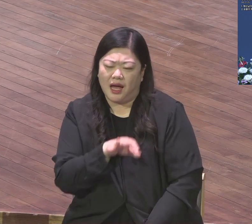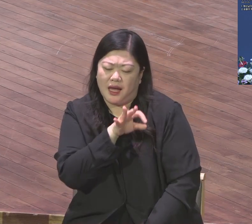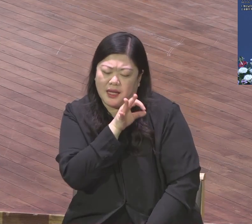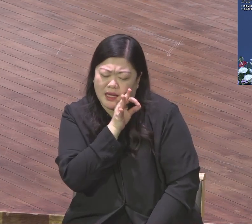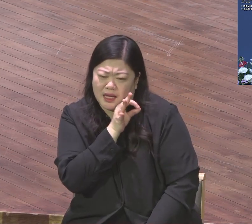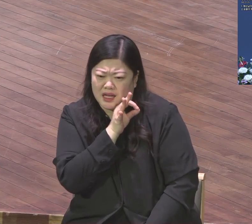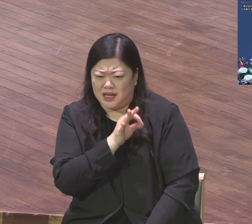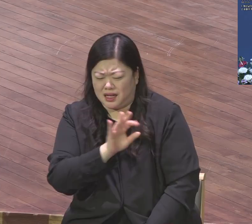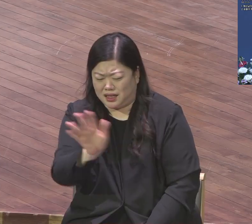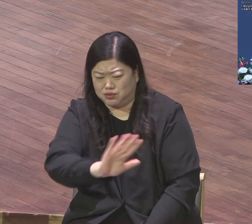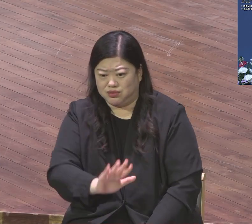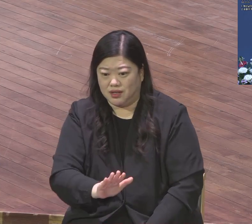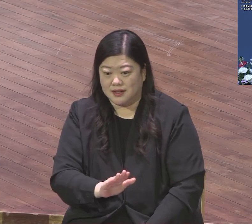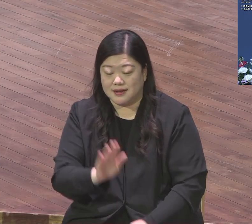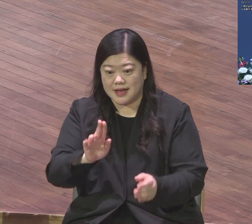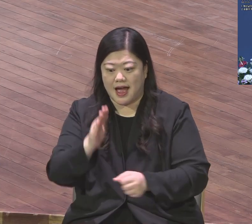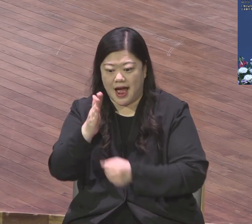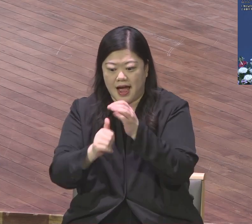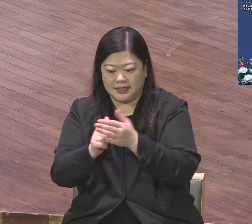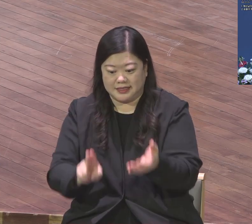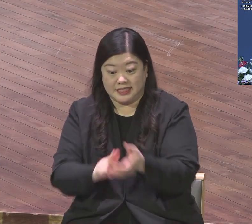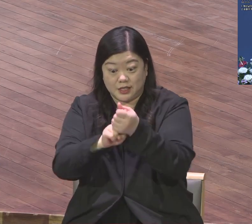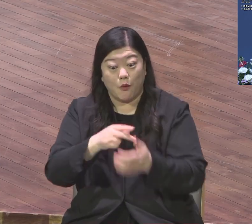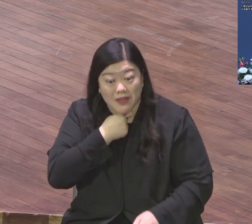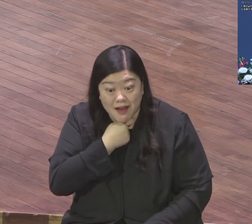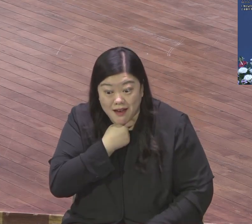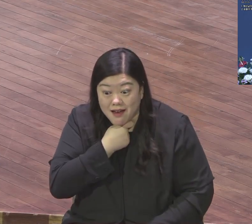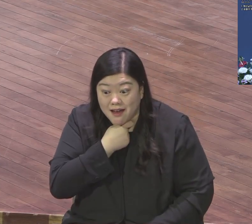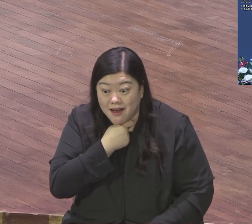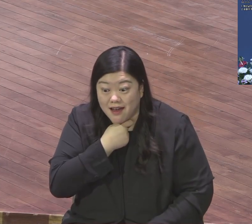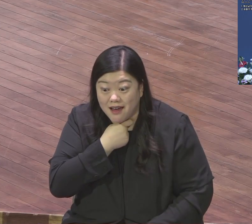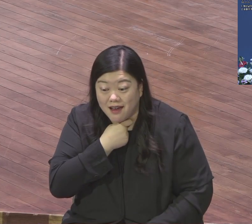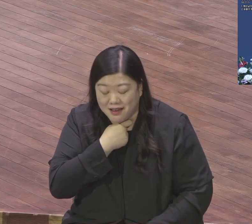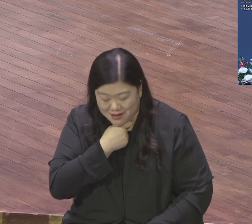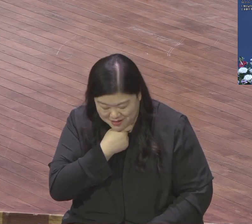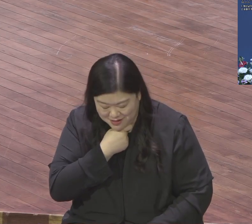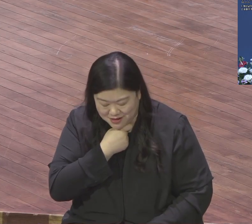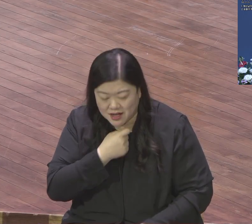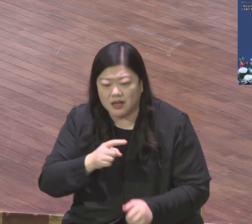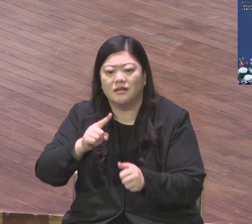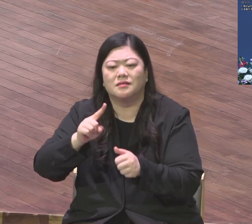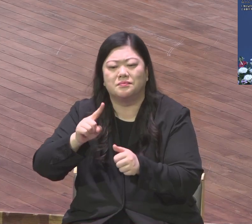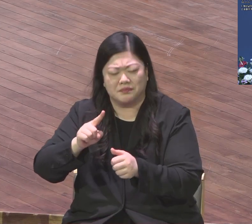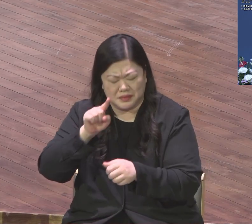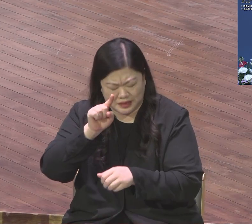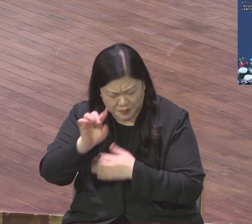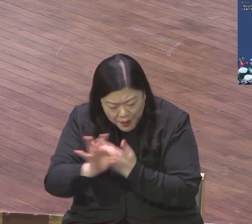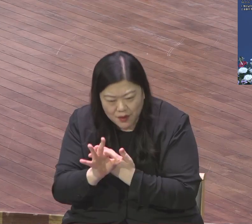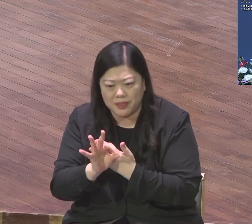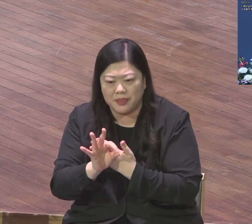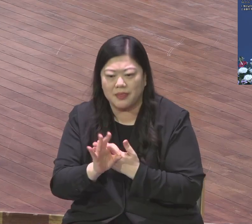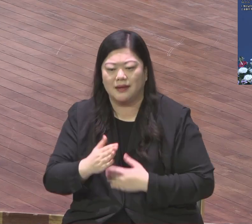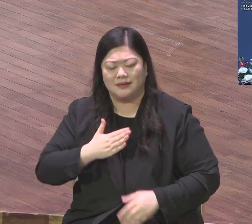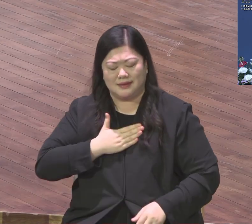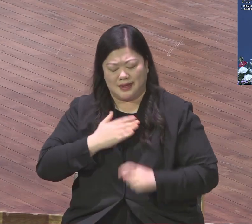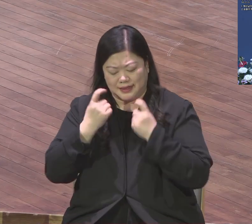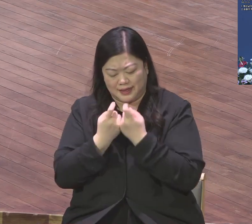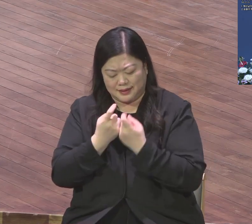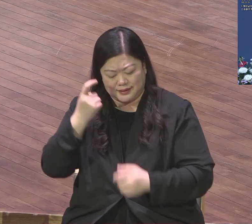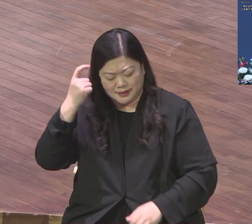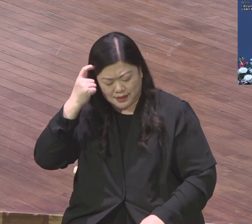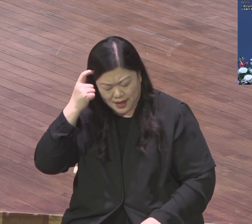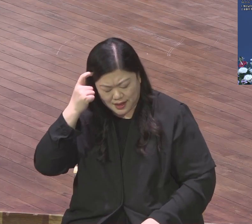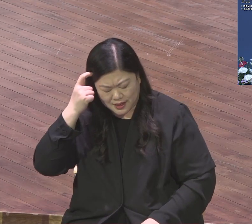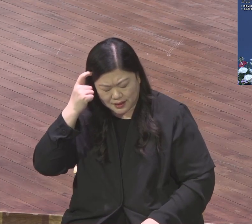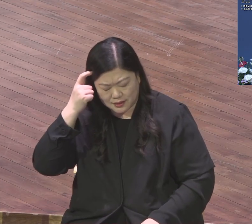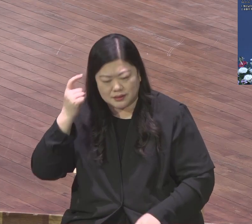기적을 체험하기 원하십니까? 그러면 내 생각과 내 상식과는